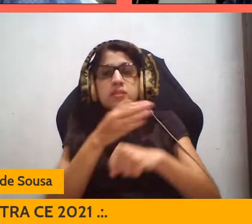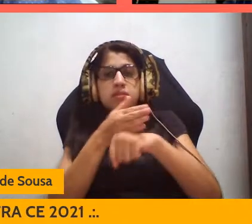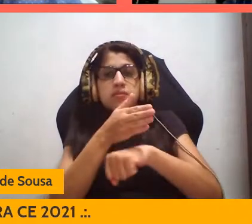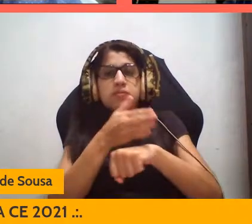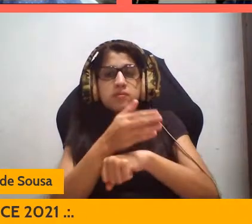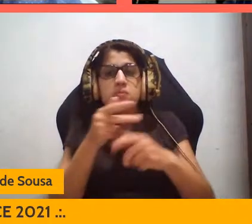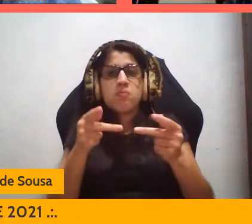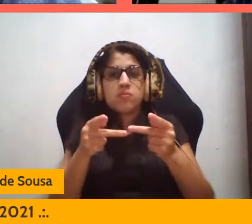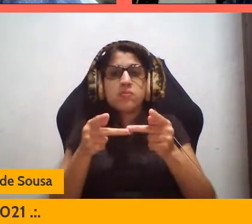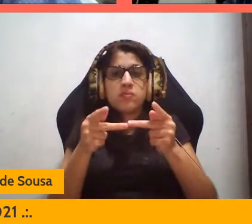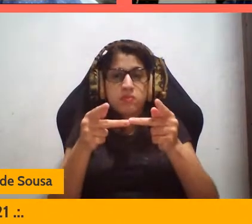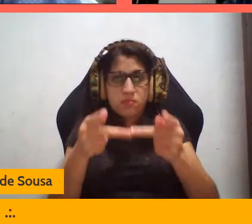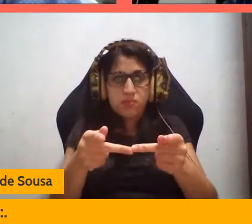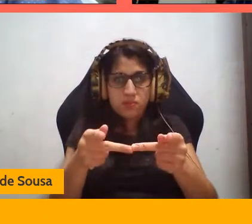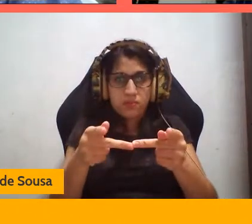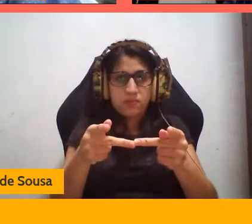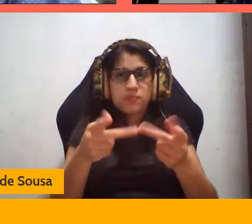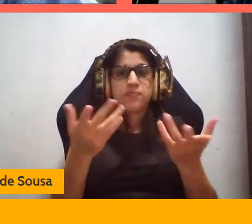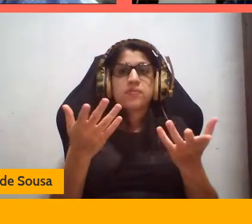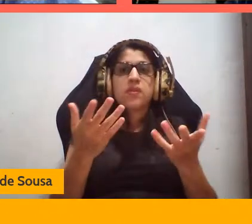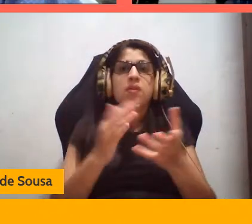né, passavam